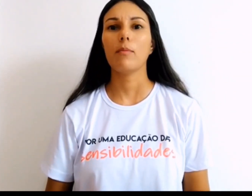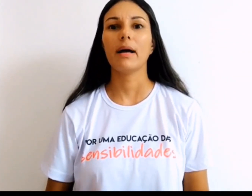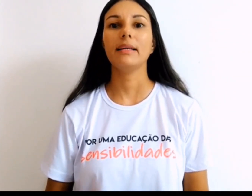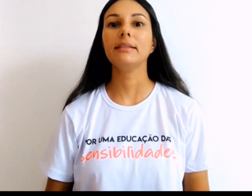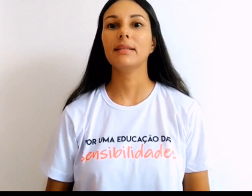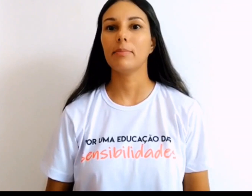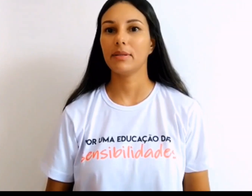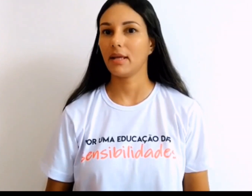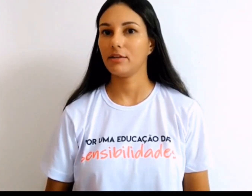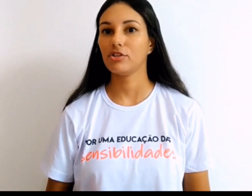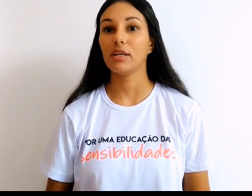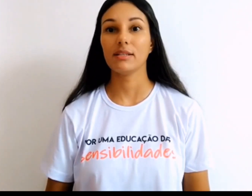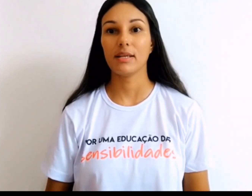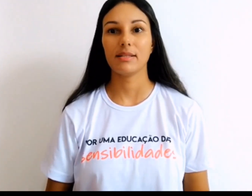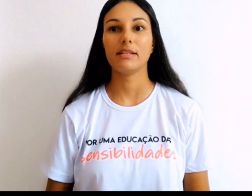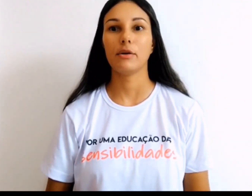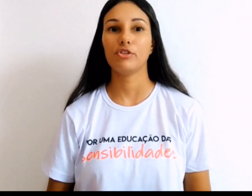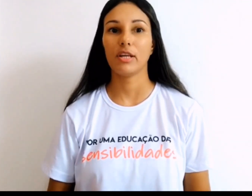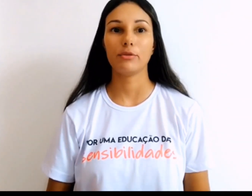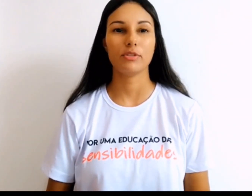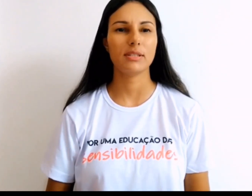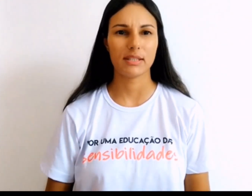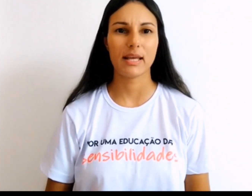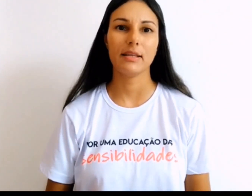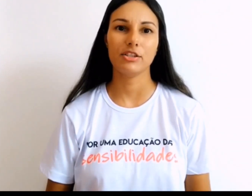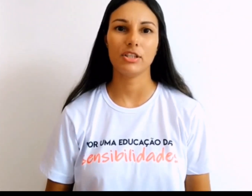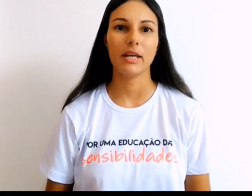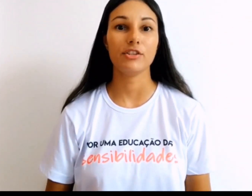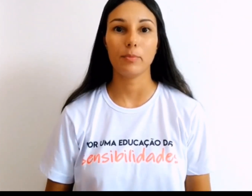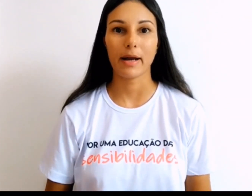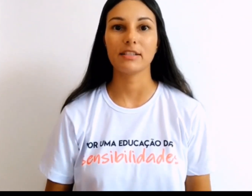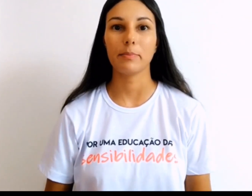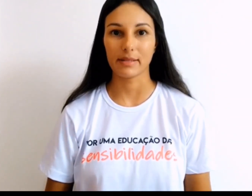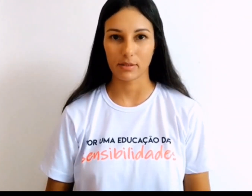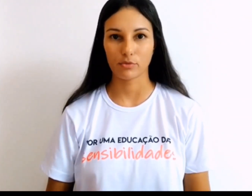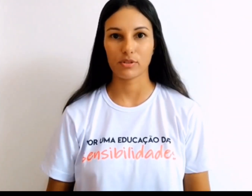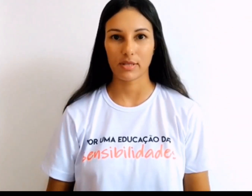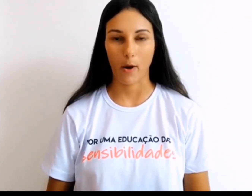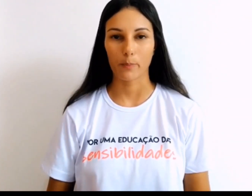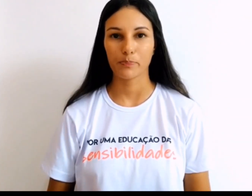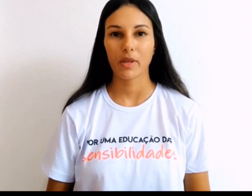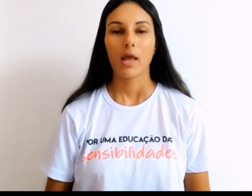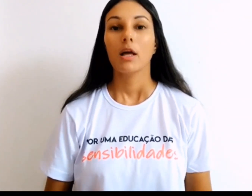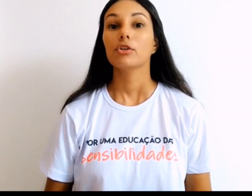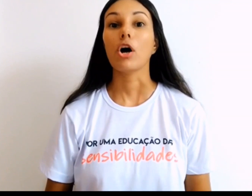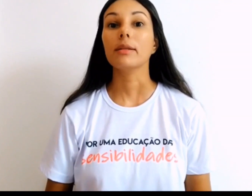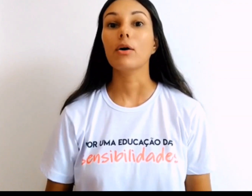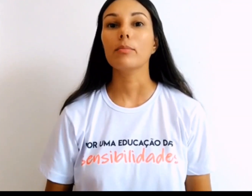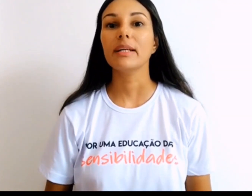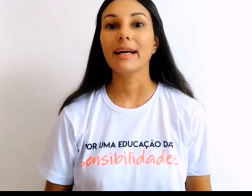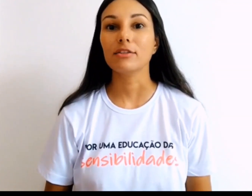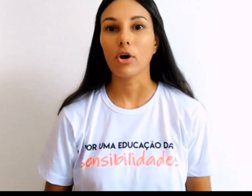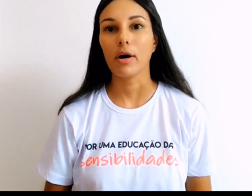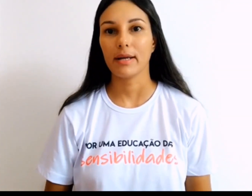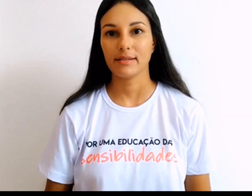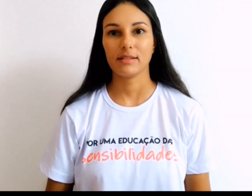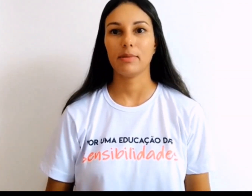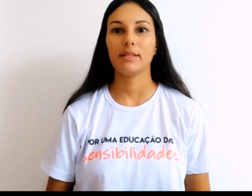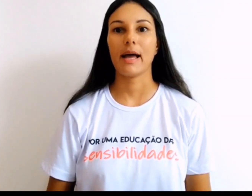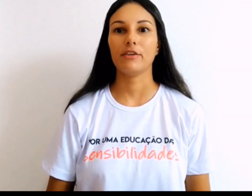forma independente e exercer seu direito de cidadania e de participação social. Torna obrigatória a acessibilidade